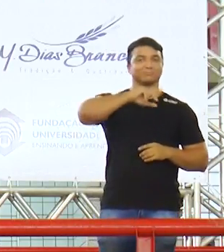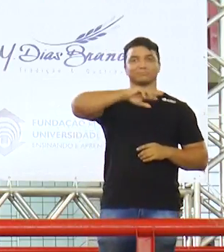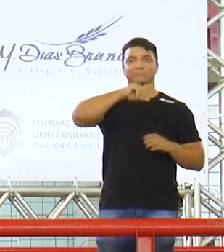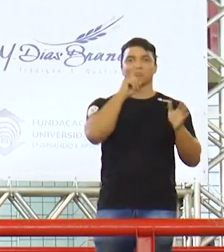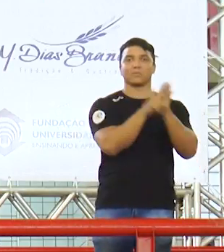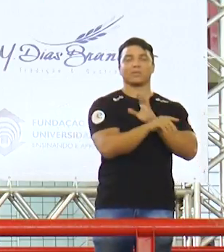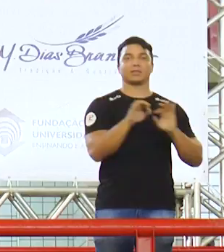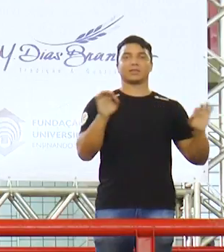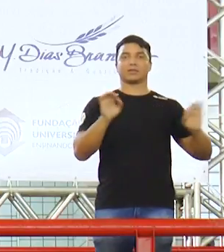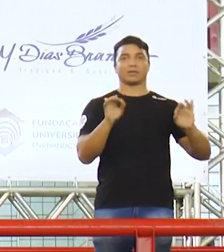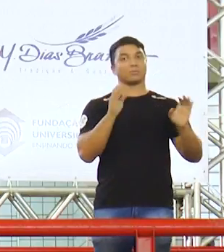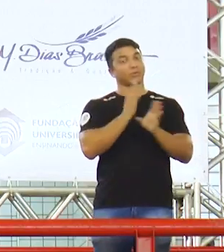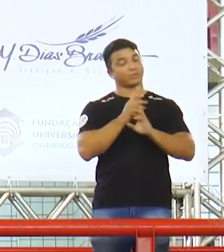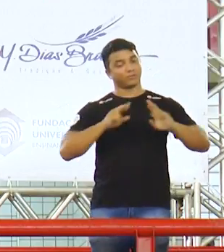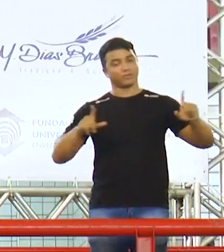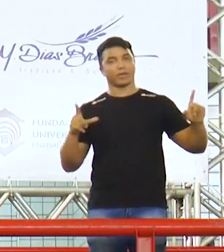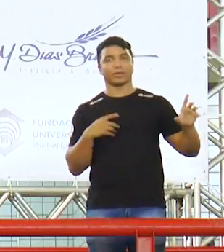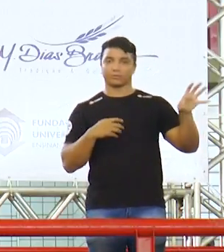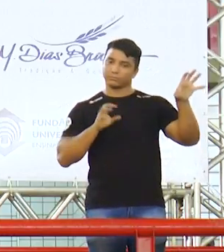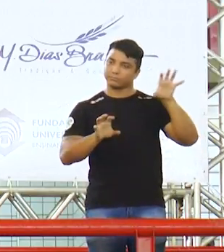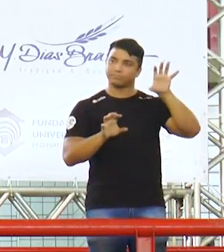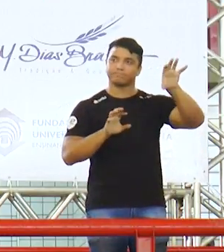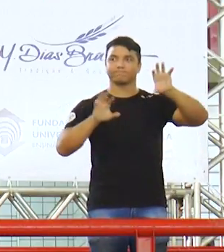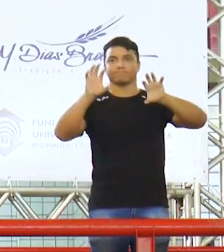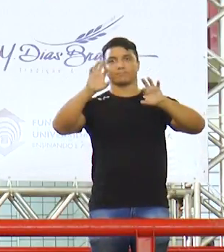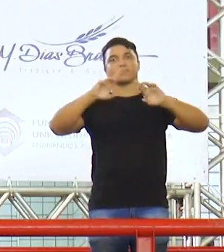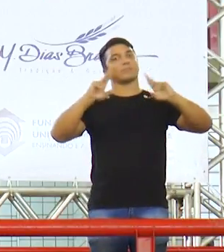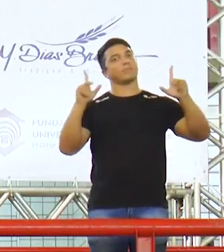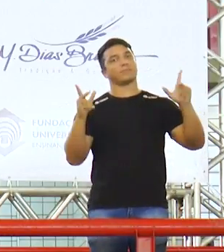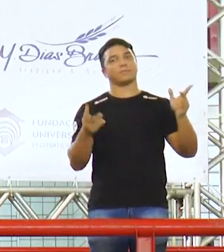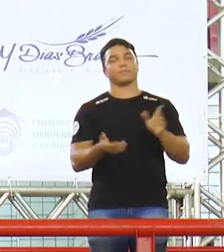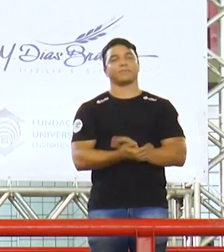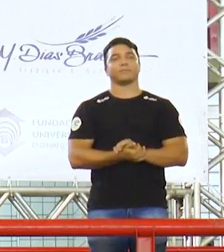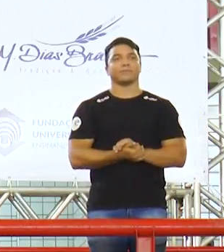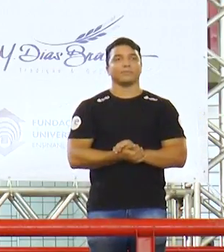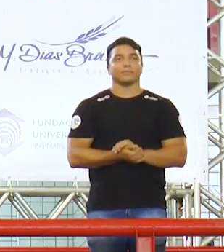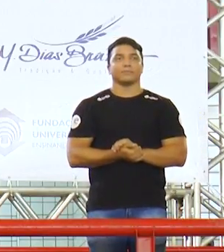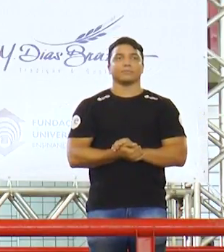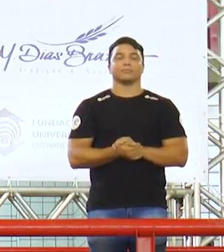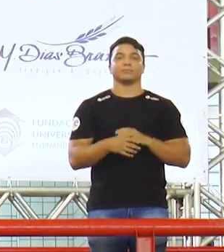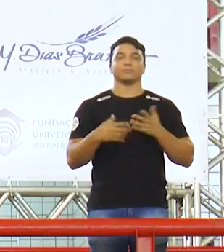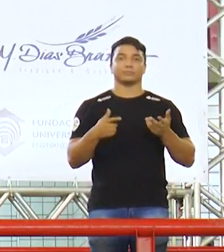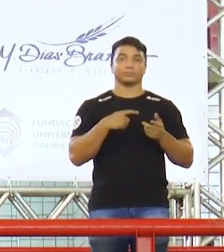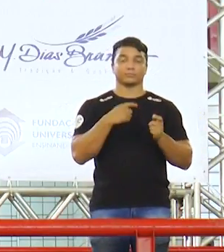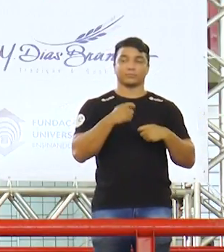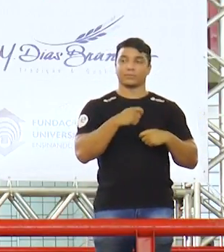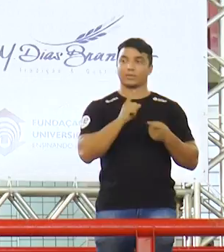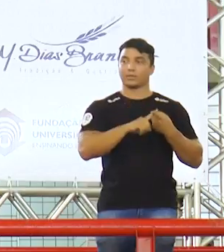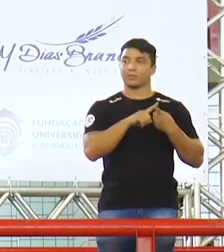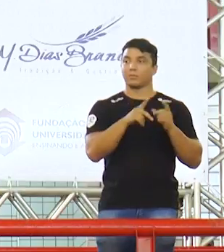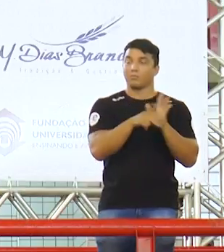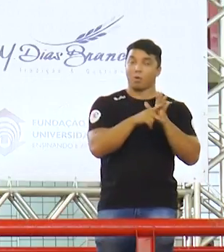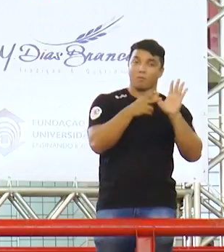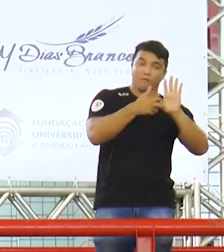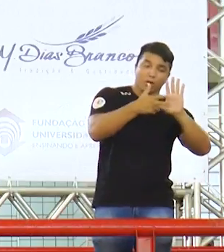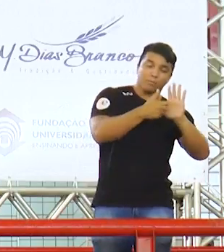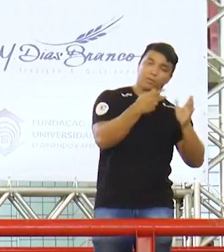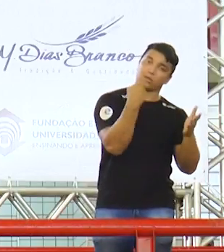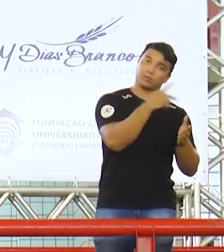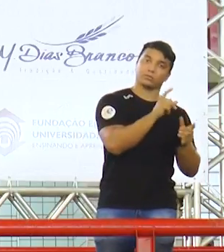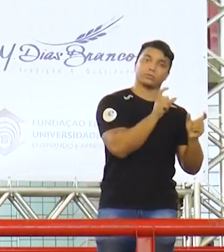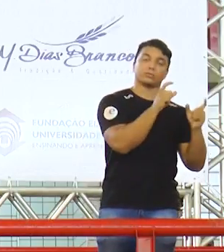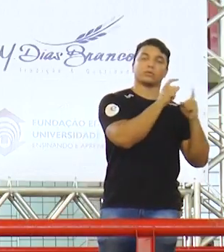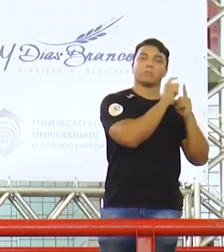Deus, porque aqui é outra coisa, aqui as pessoas entendem de outro jeito. Então pode ter no nível do vocabulário, da